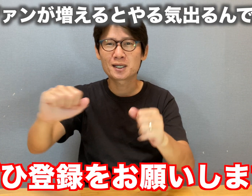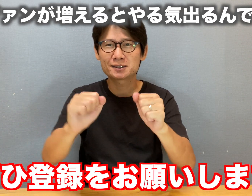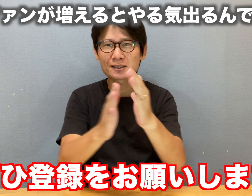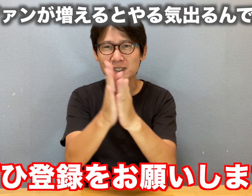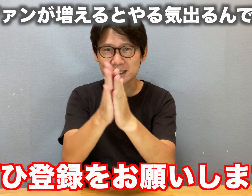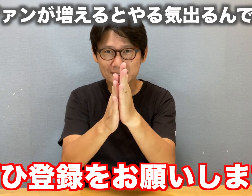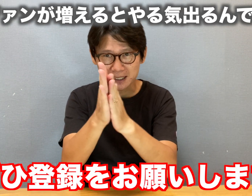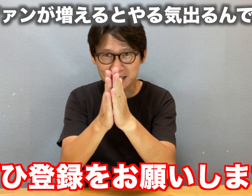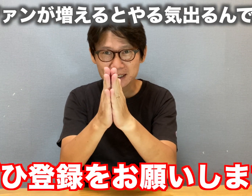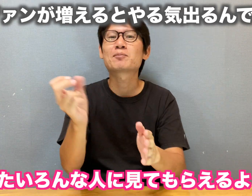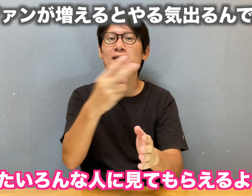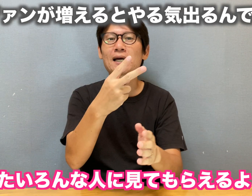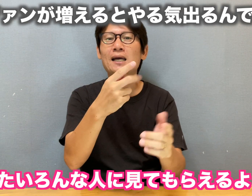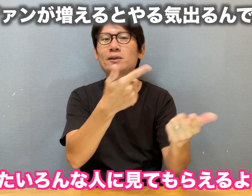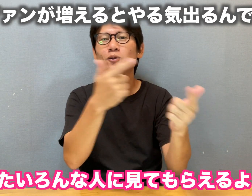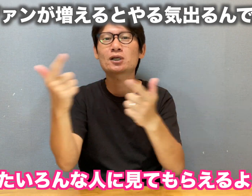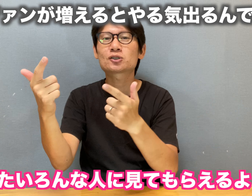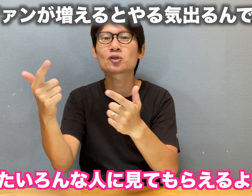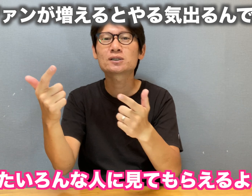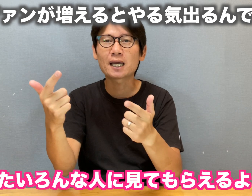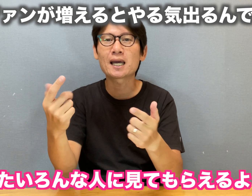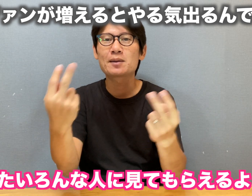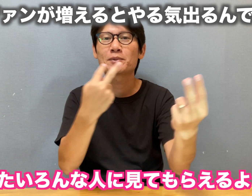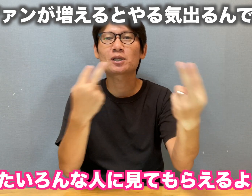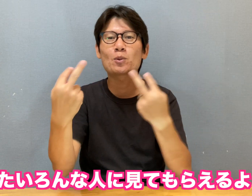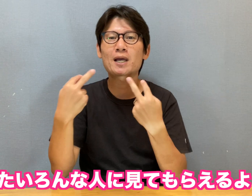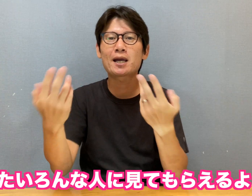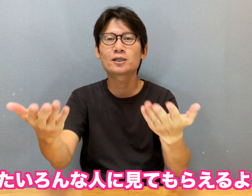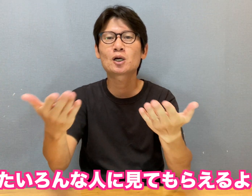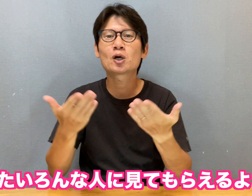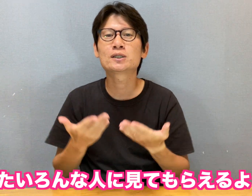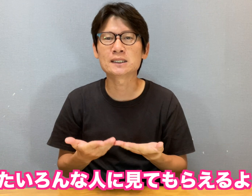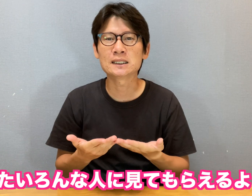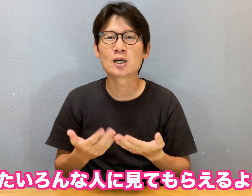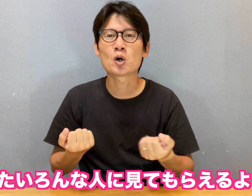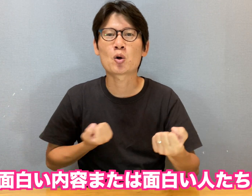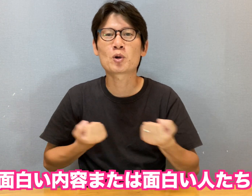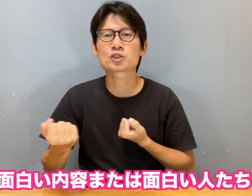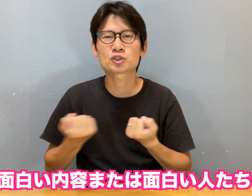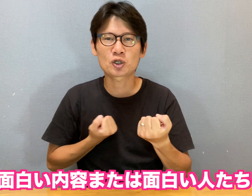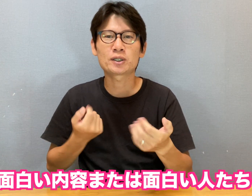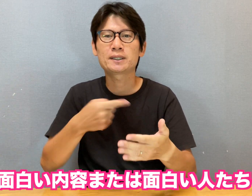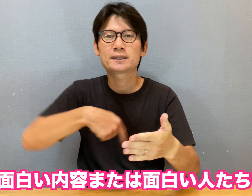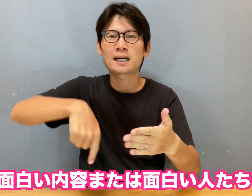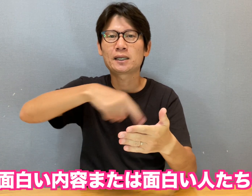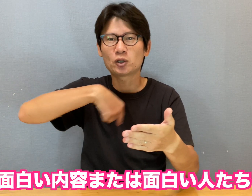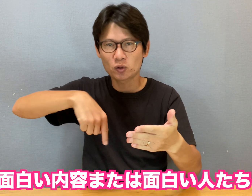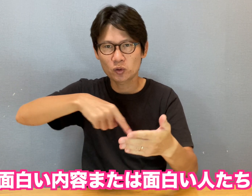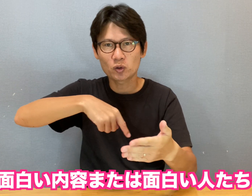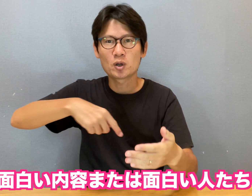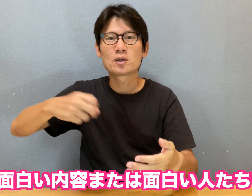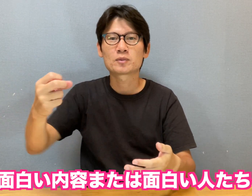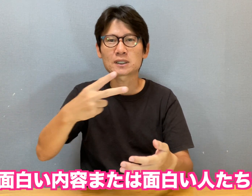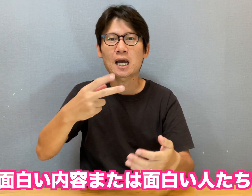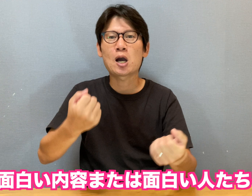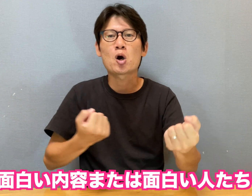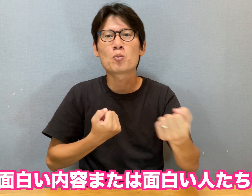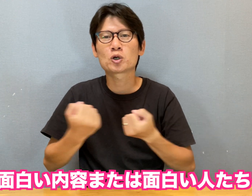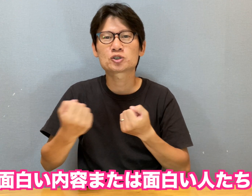してください。またいろんな人にね、見てもらえるように、面白い内容を、また面白い